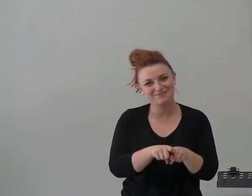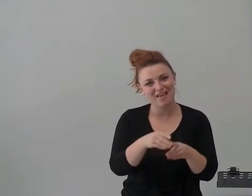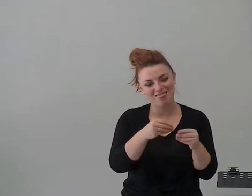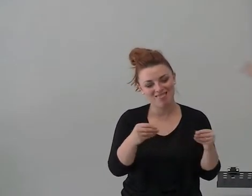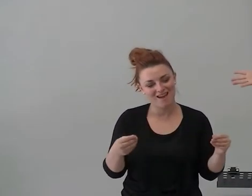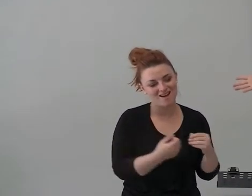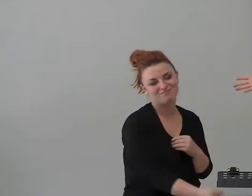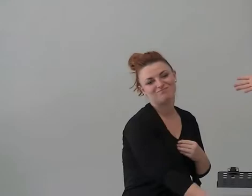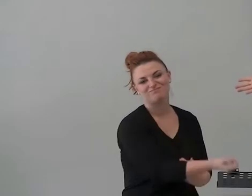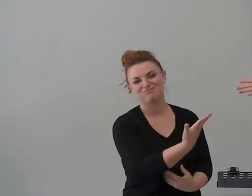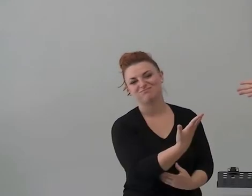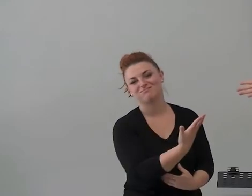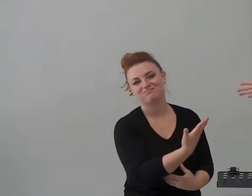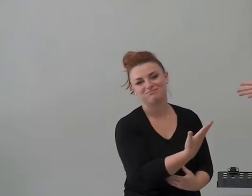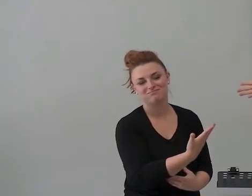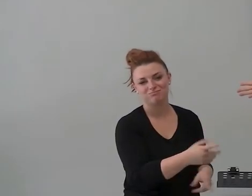e te la buttano addosso.